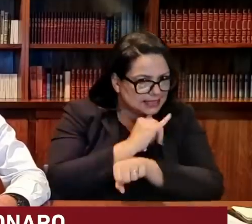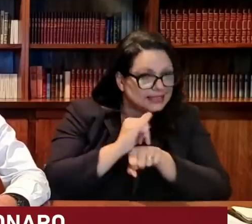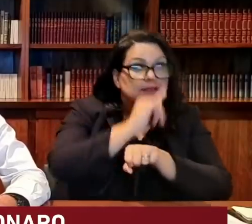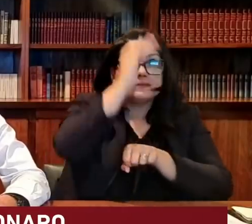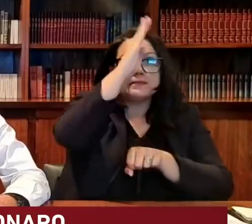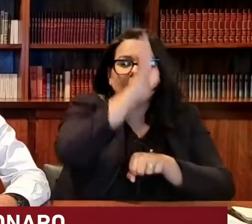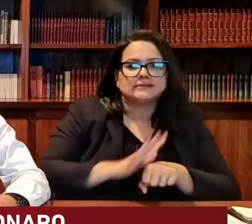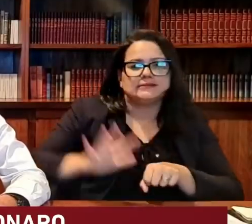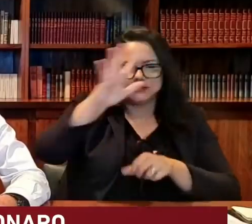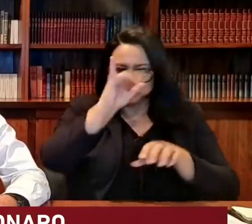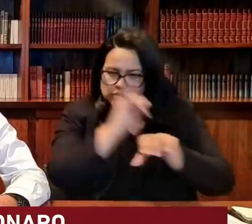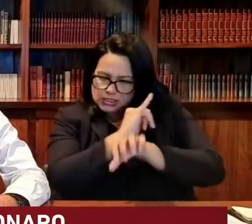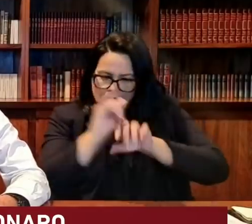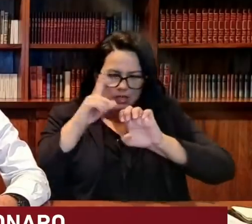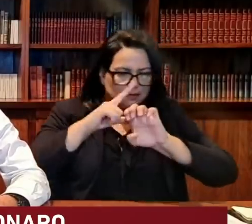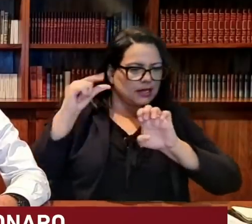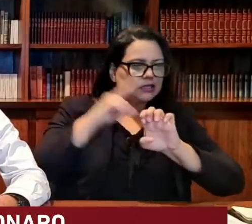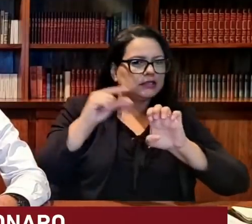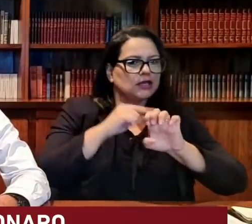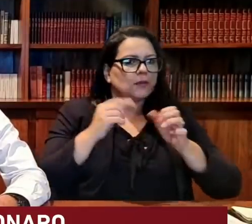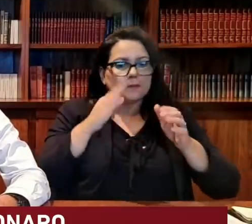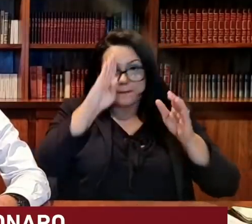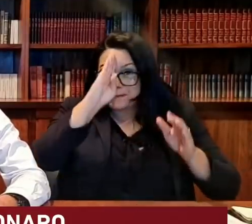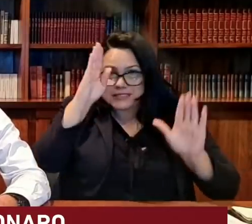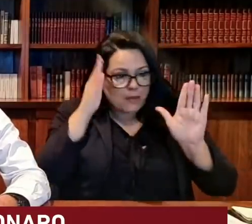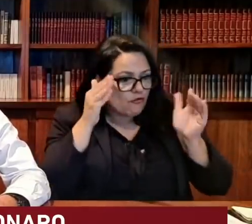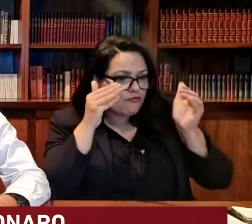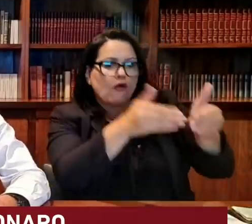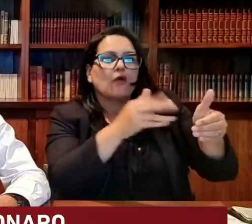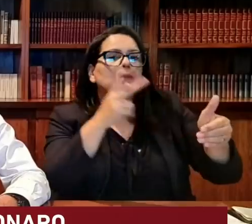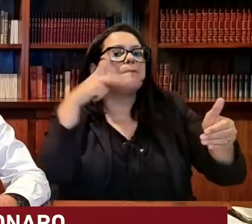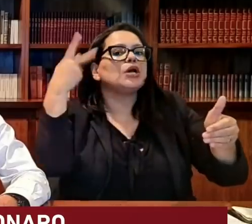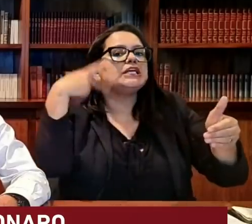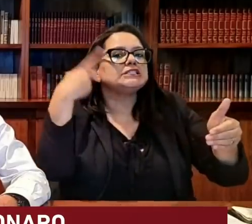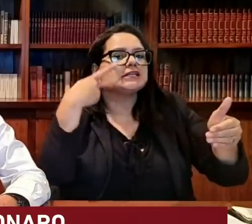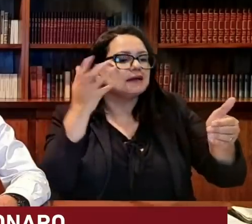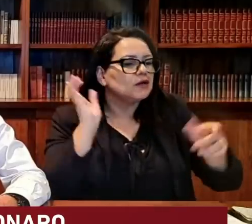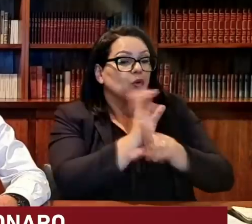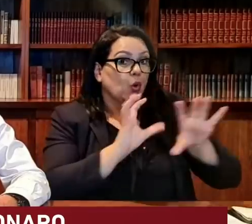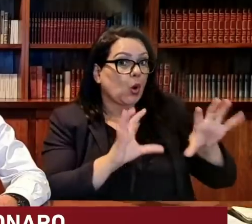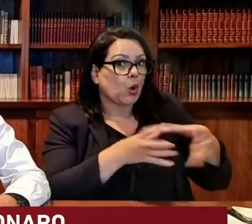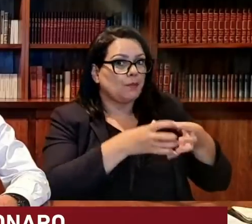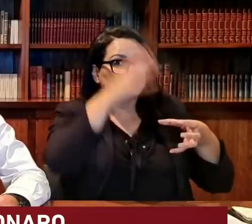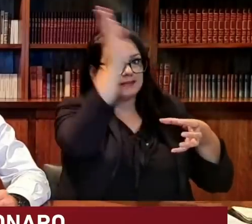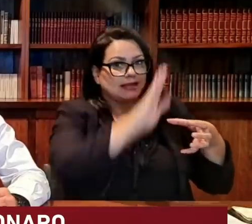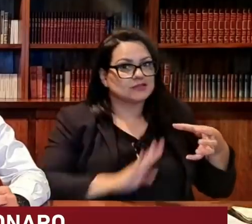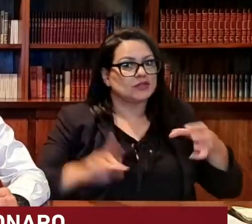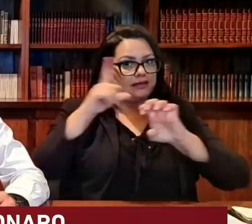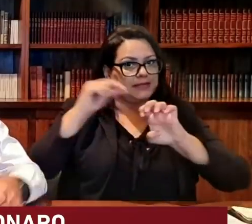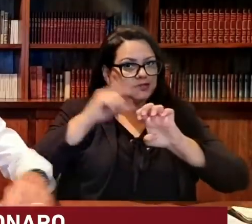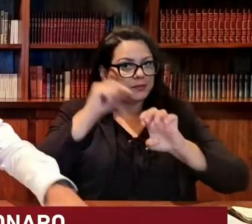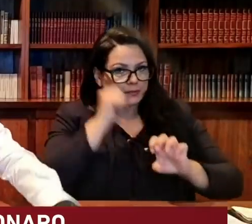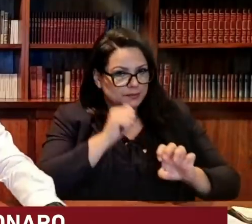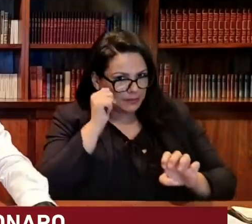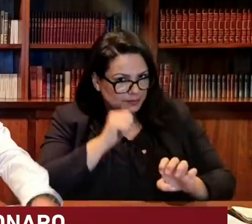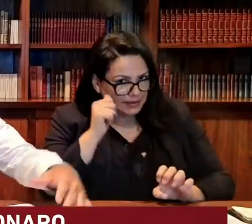nacional de empreendedorismo para o centro da política pública, para ser gerido através de um Comitê Nacional de Empreendedorismo Feminino, que será